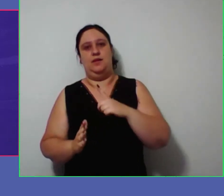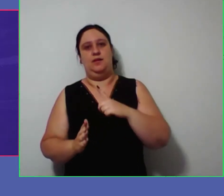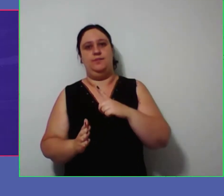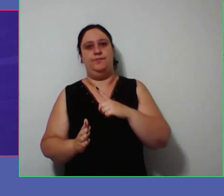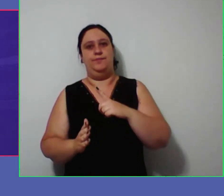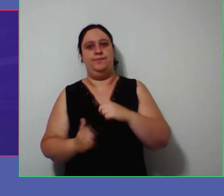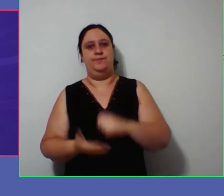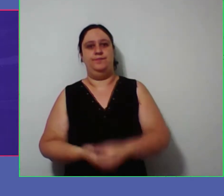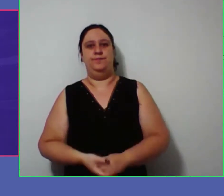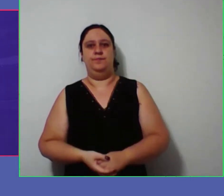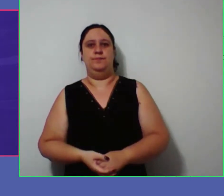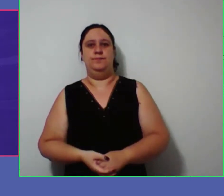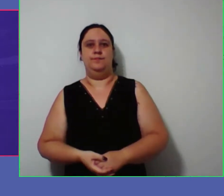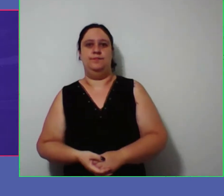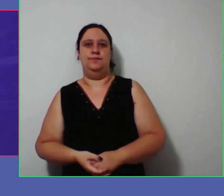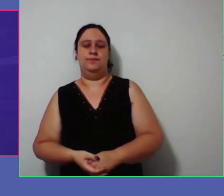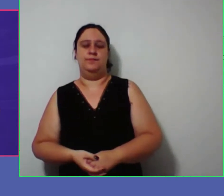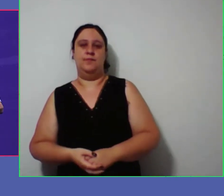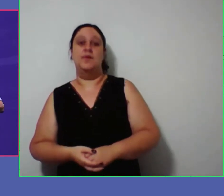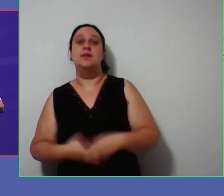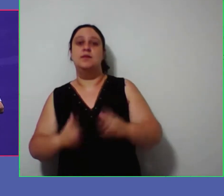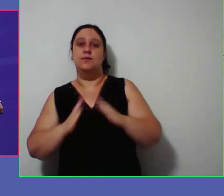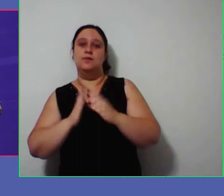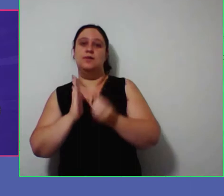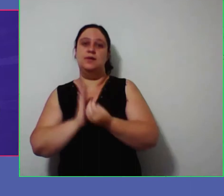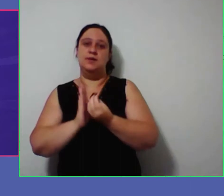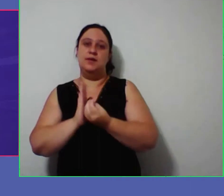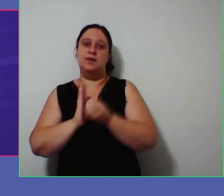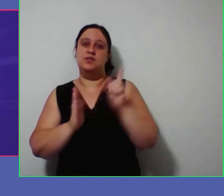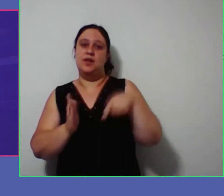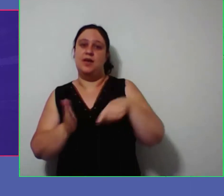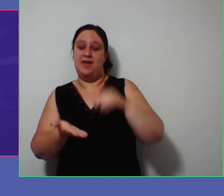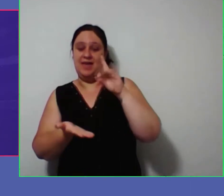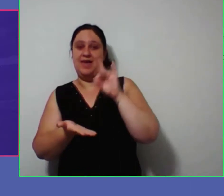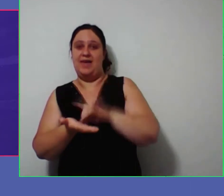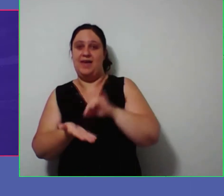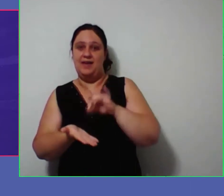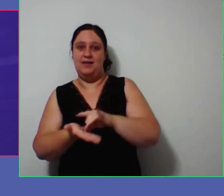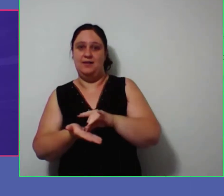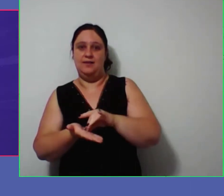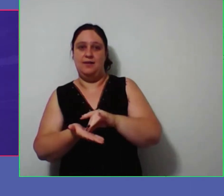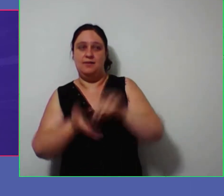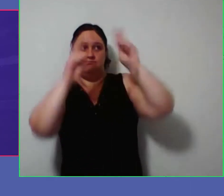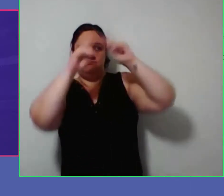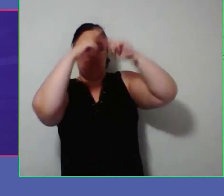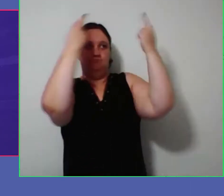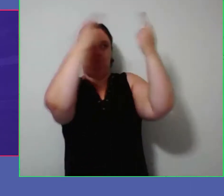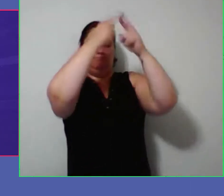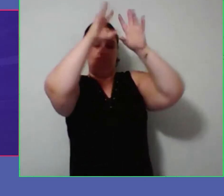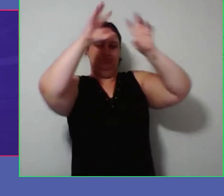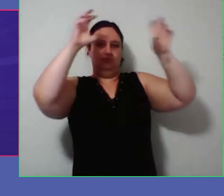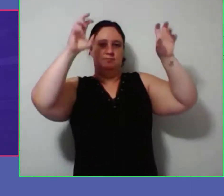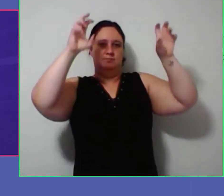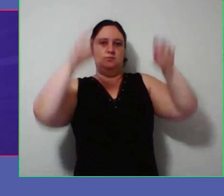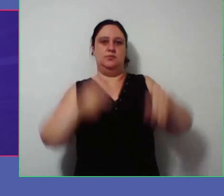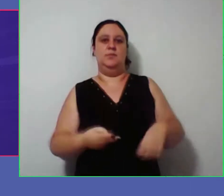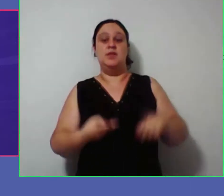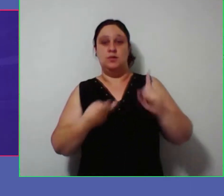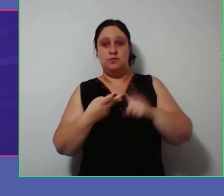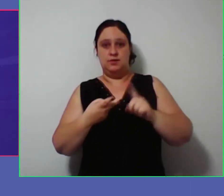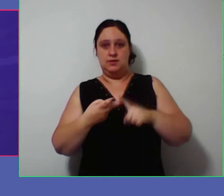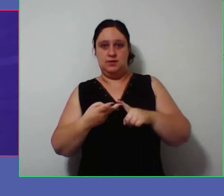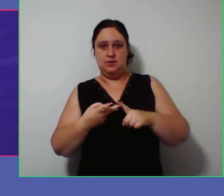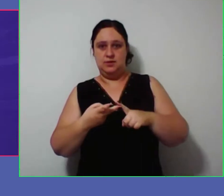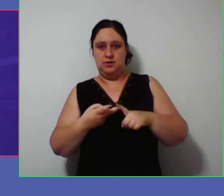é a realidade do reino dos céus. Eu vou ler uma outra nota, a nota, né, contida